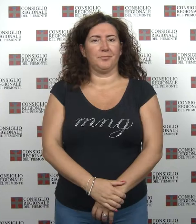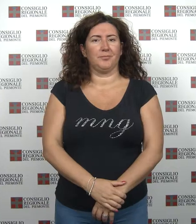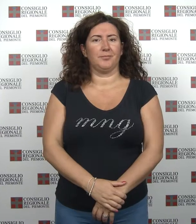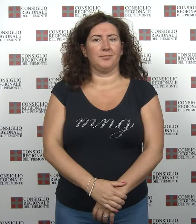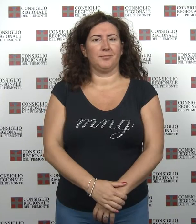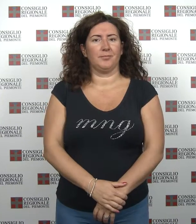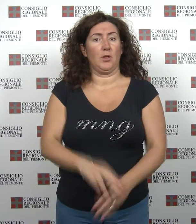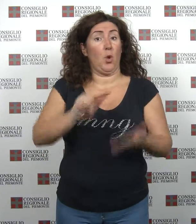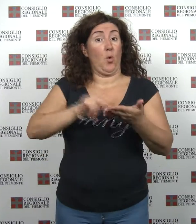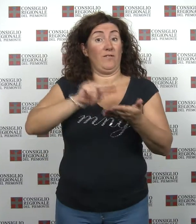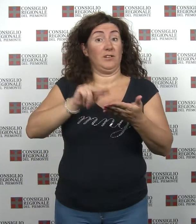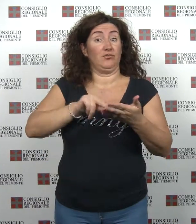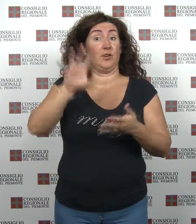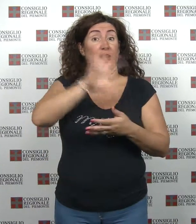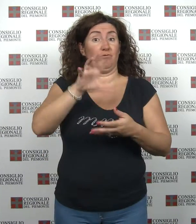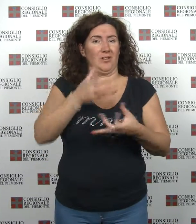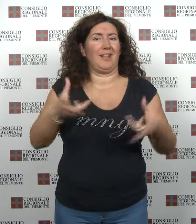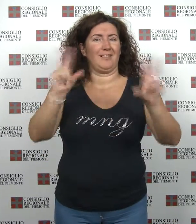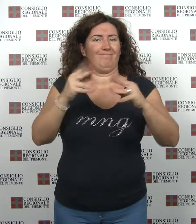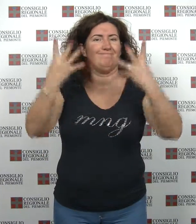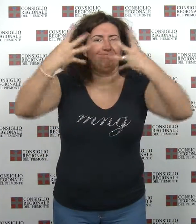Organizzazione degli uffici regionali.